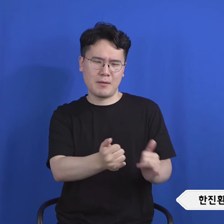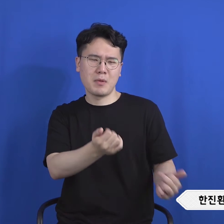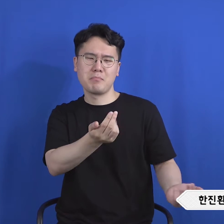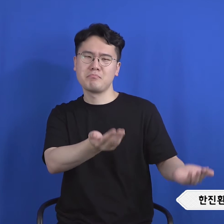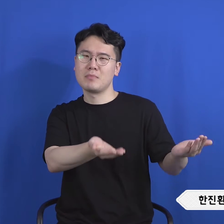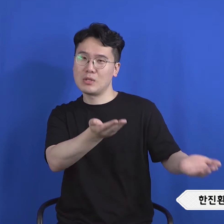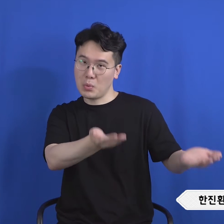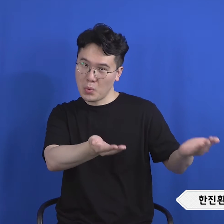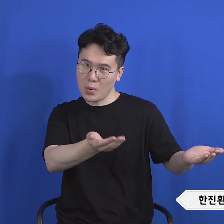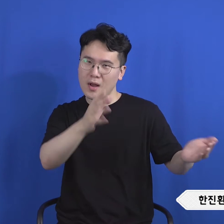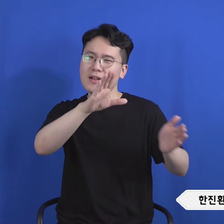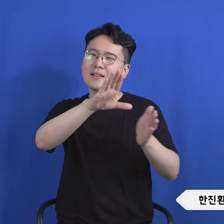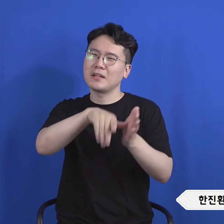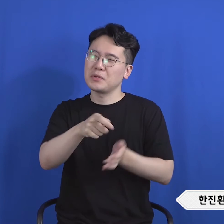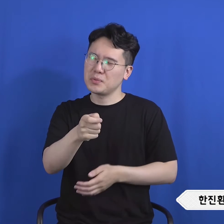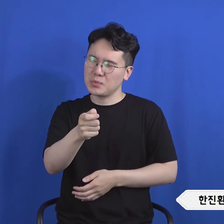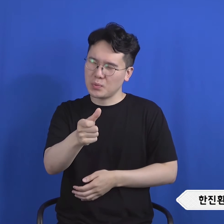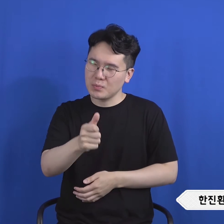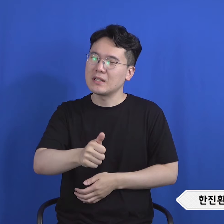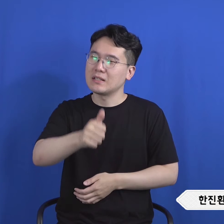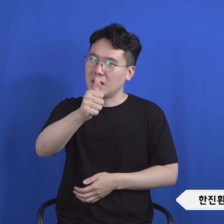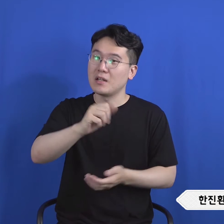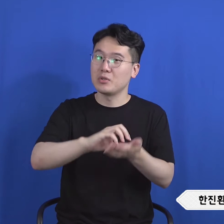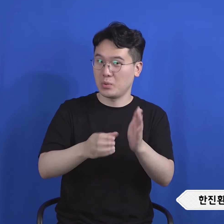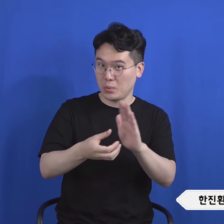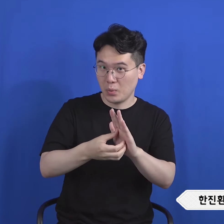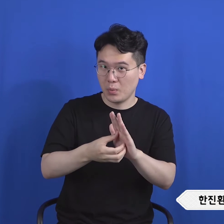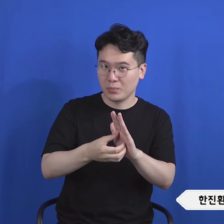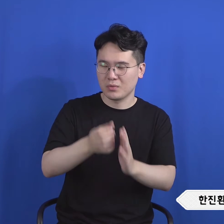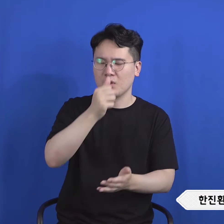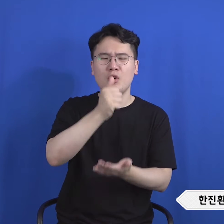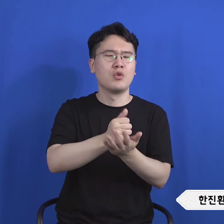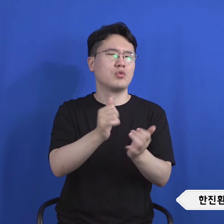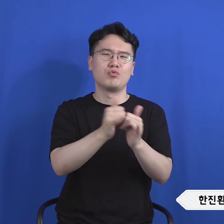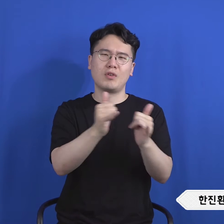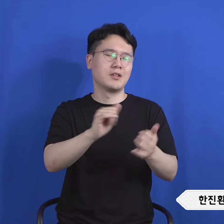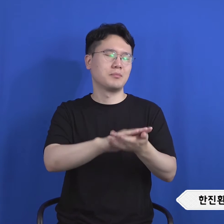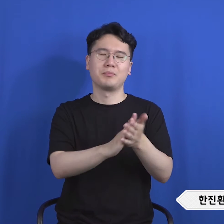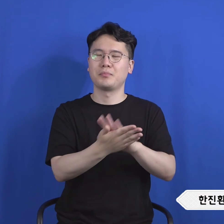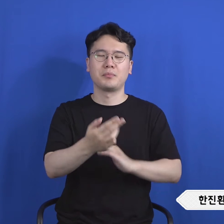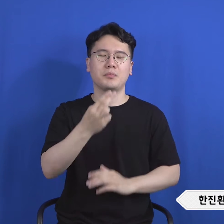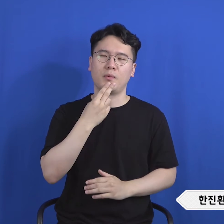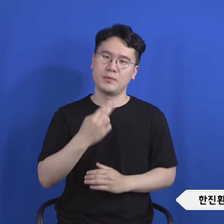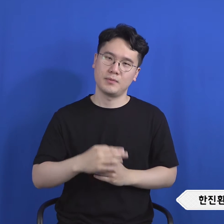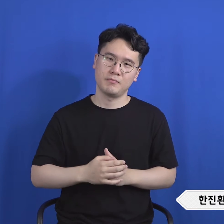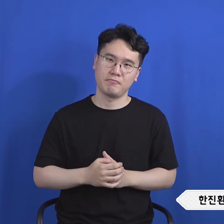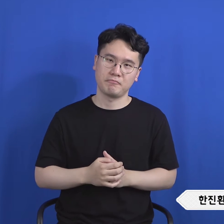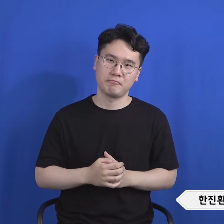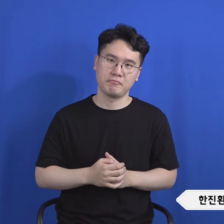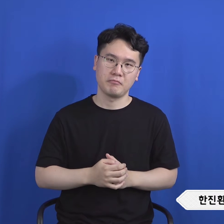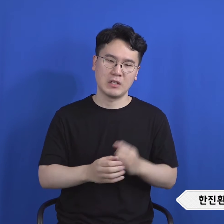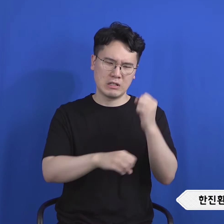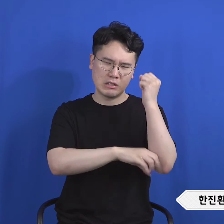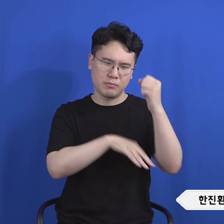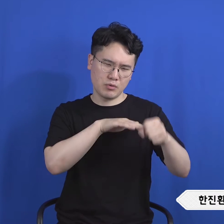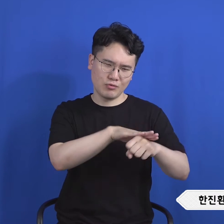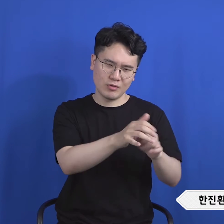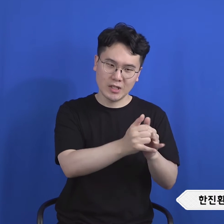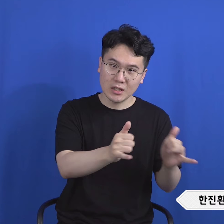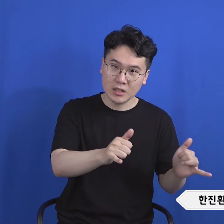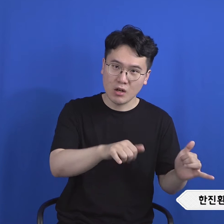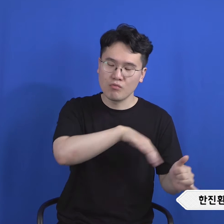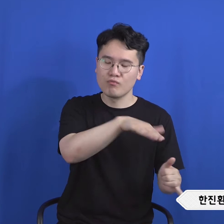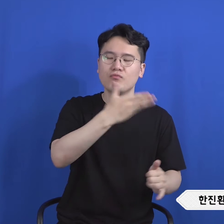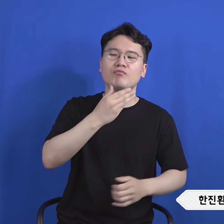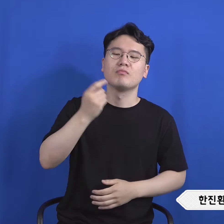것이지 근본적으로는 죄인인 것은 변함이 없습니다. 종교인들이 우리는 진리를 알고 있다고 자랑해도